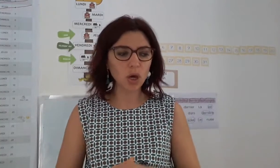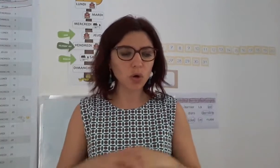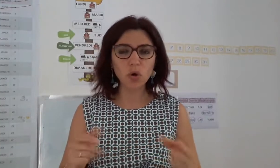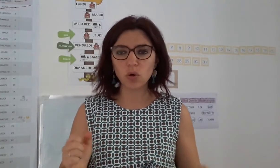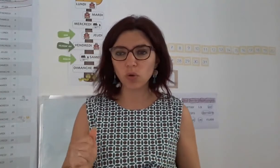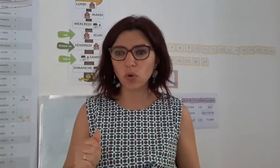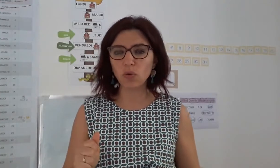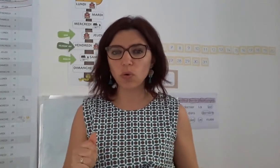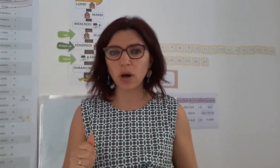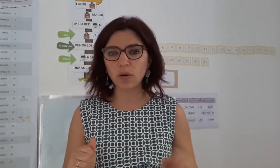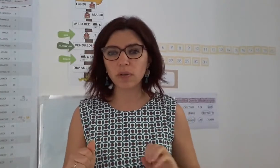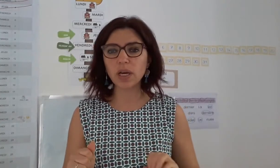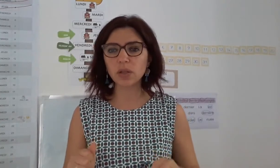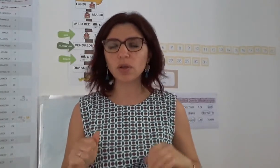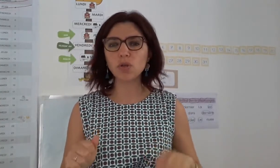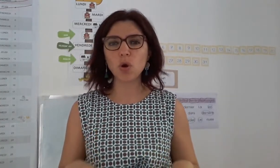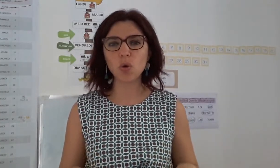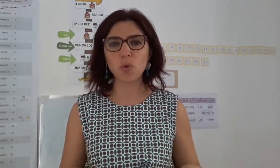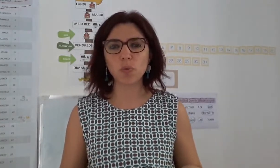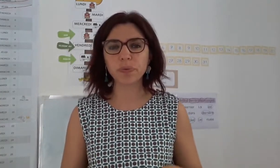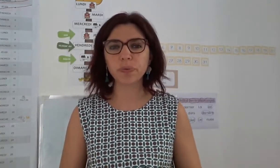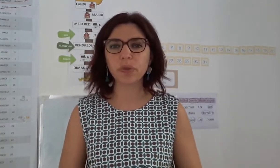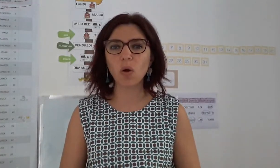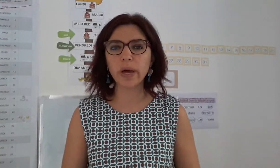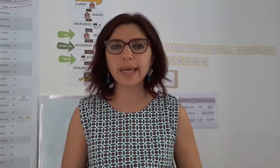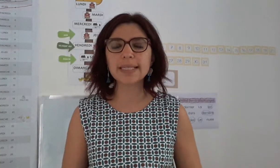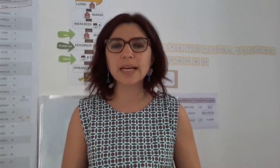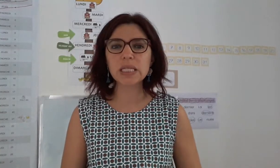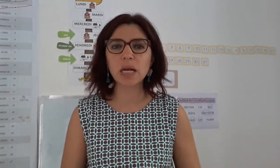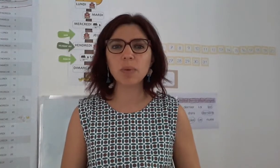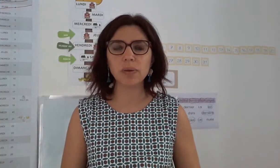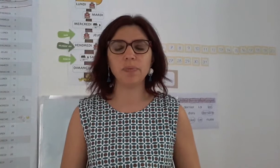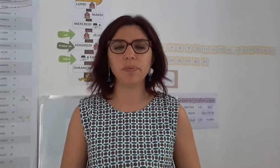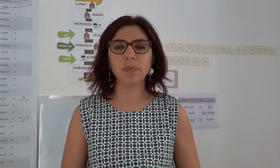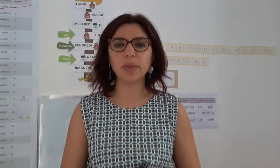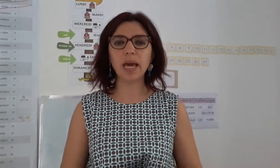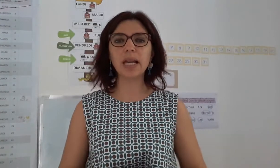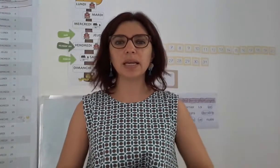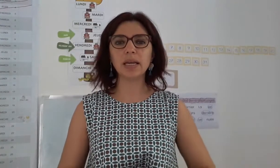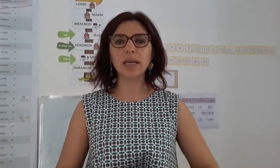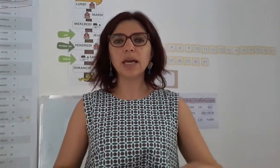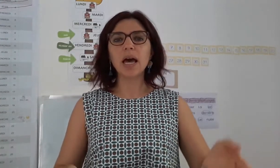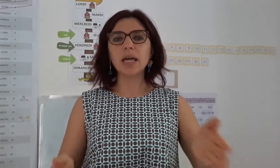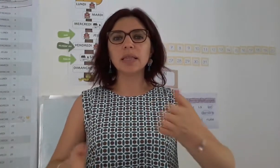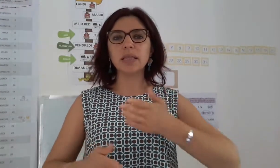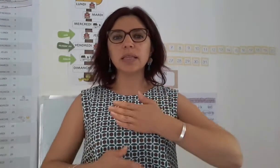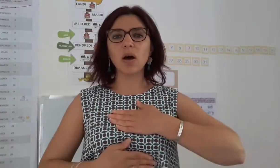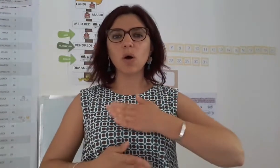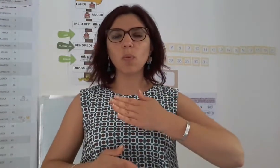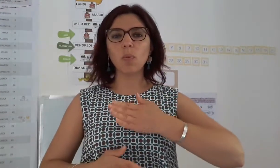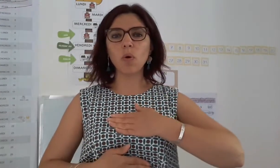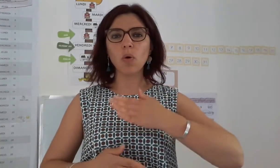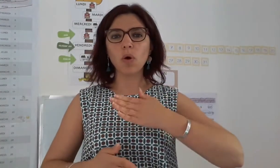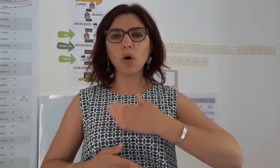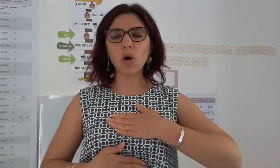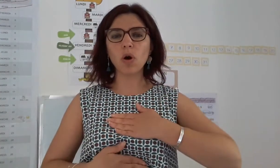que trop vouloir en faire d'un seul coup. On réessaie ensemble? Allez. Dans mon